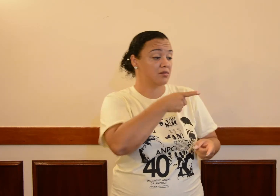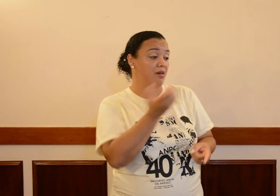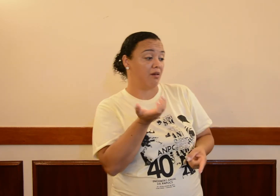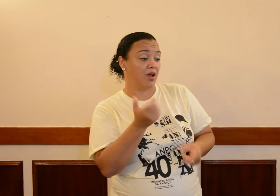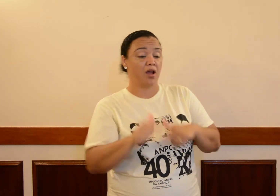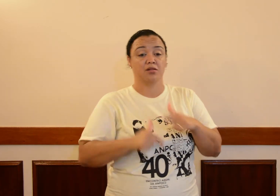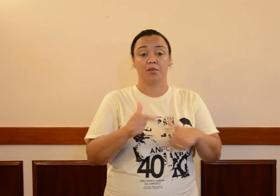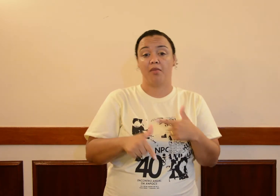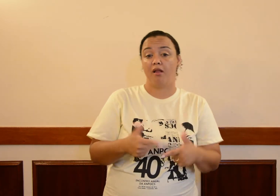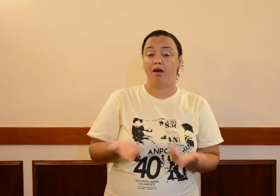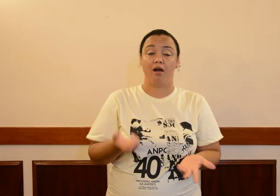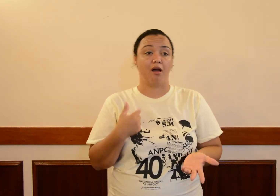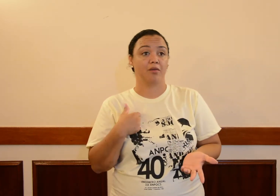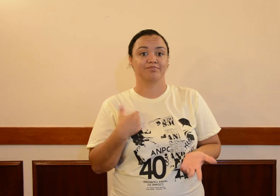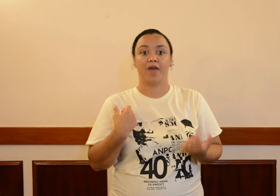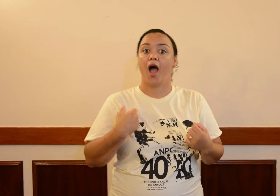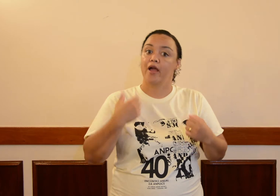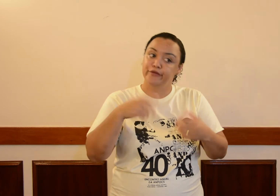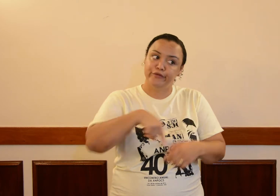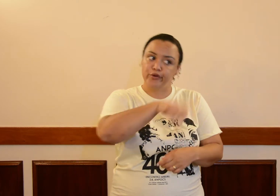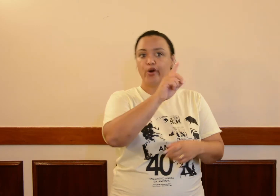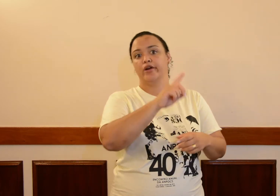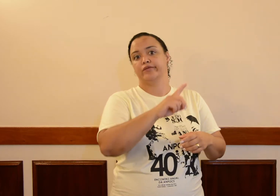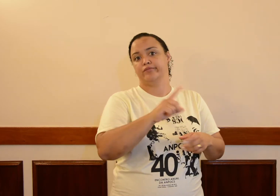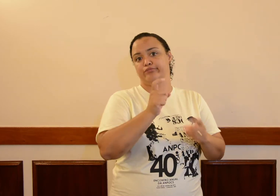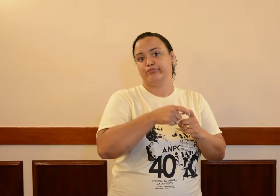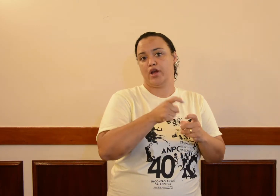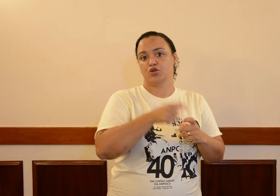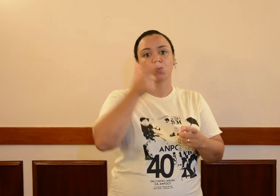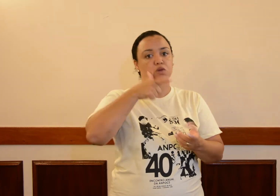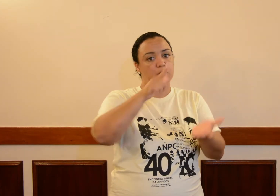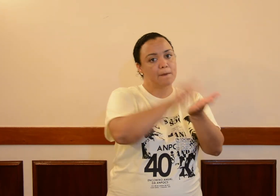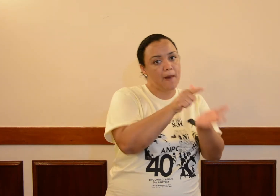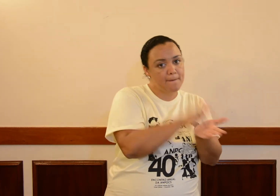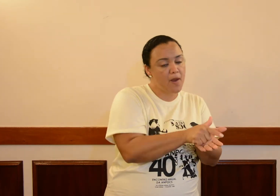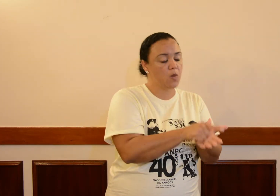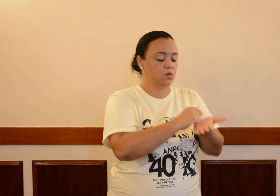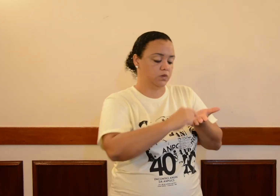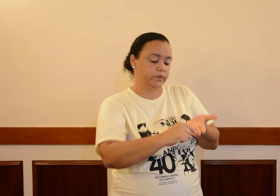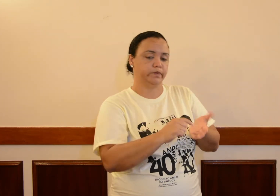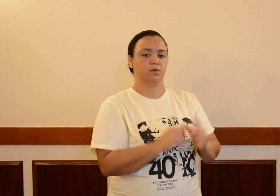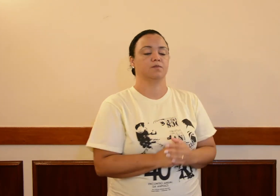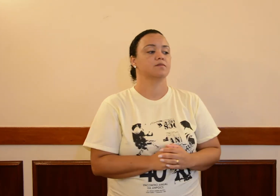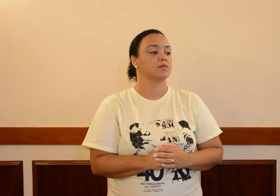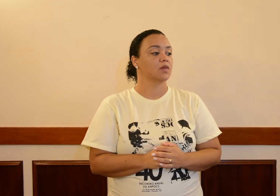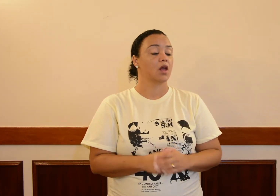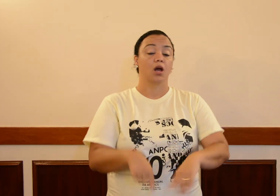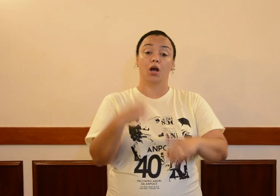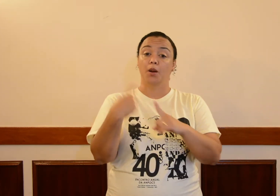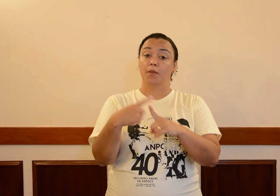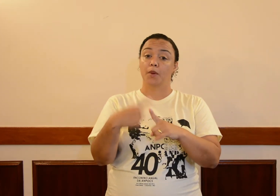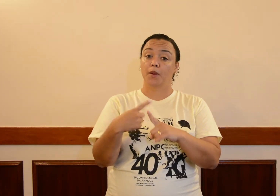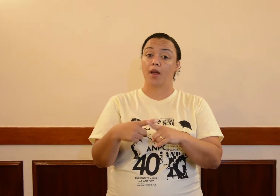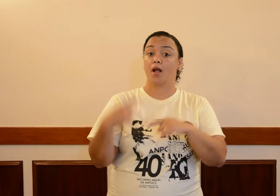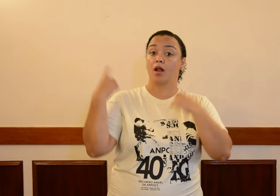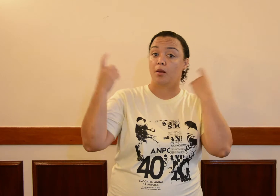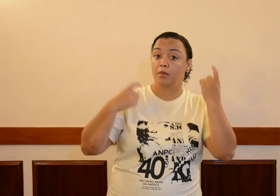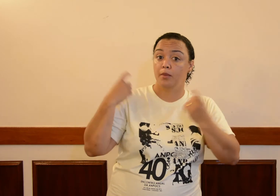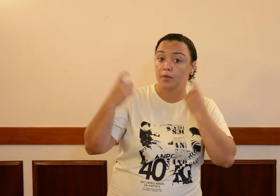discurso preparatório, onde conheci Tomás, o seu diagnóstico me foi apresentado. Isso porque, em um dos intervalos, após uma conversa